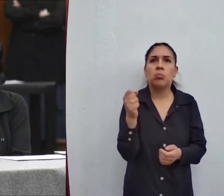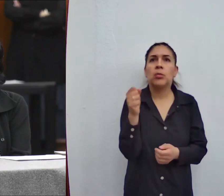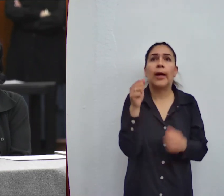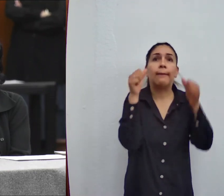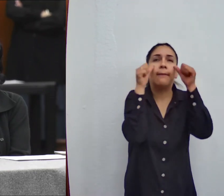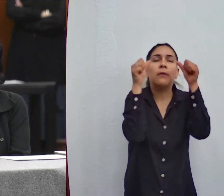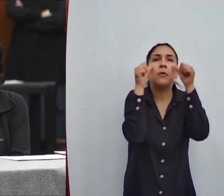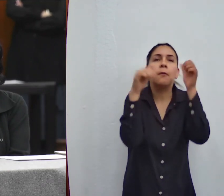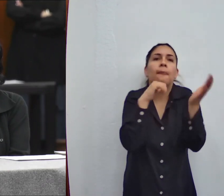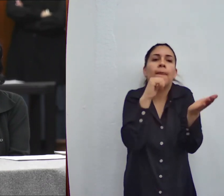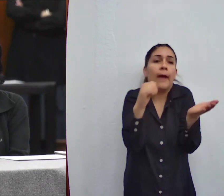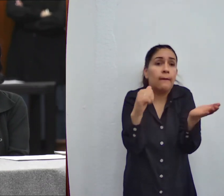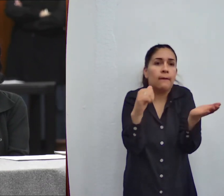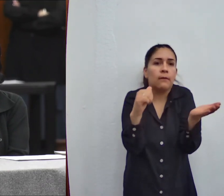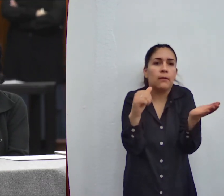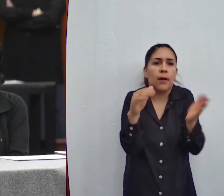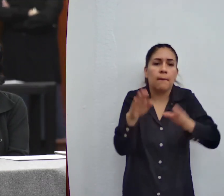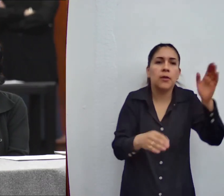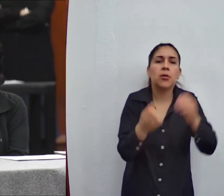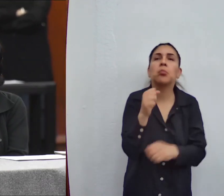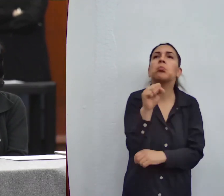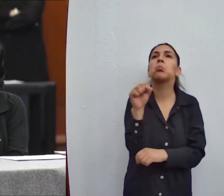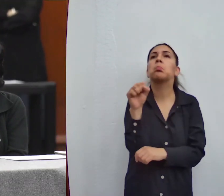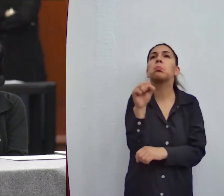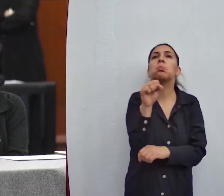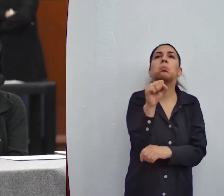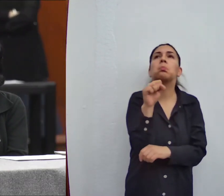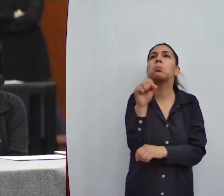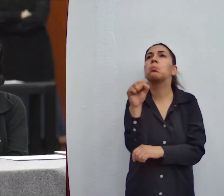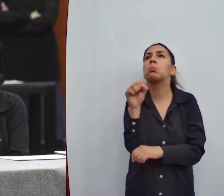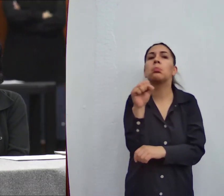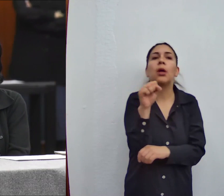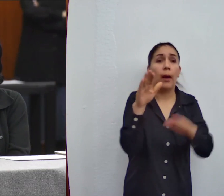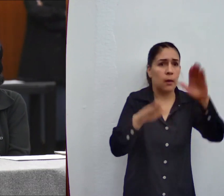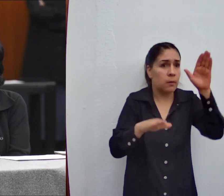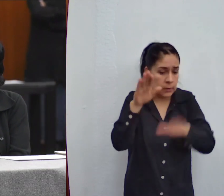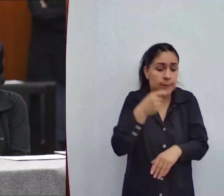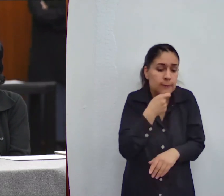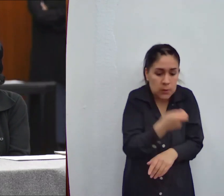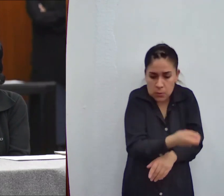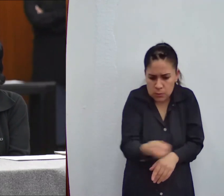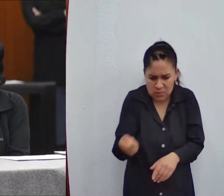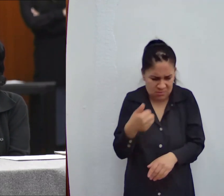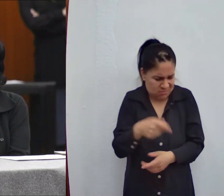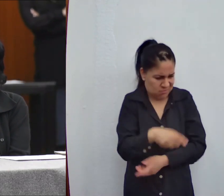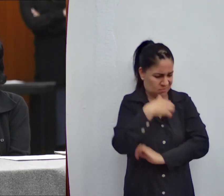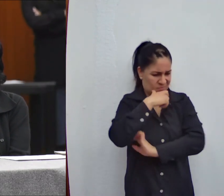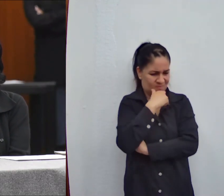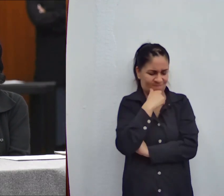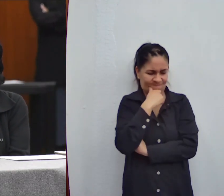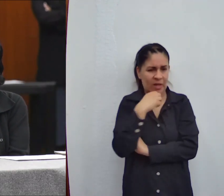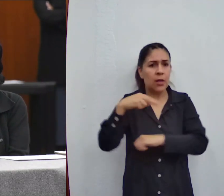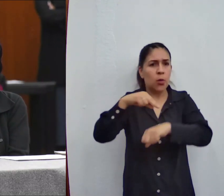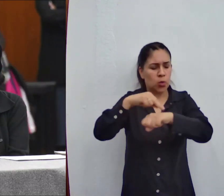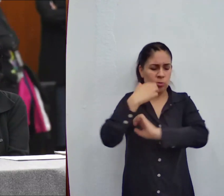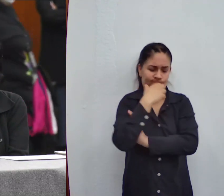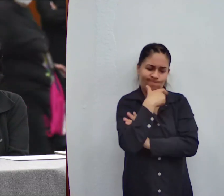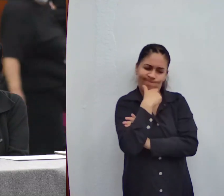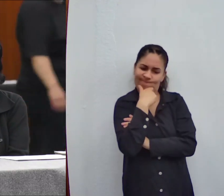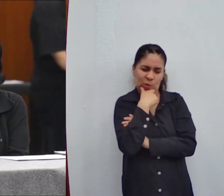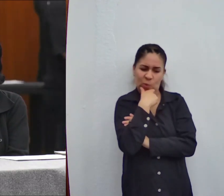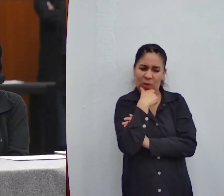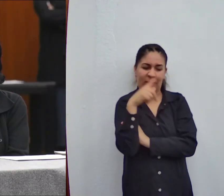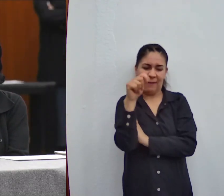Él fue hasta los 14 años diagnosticado y toda su niñez los médicos decían que era déficit de atención,